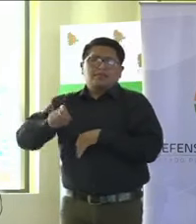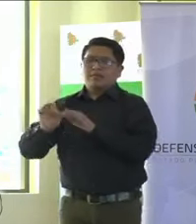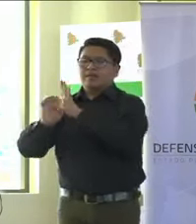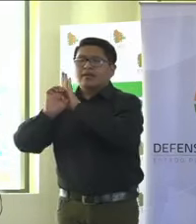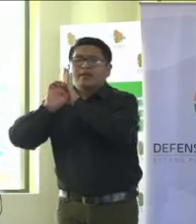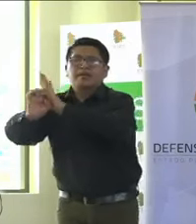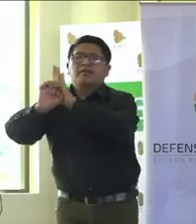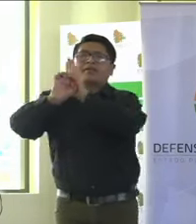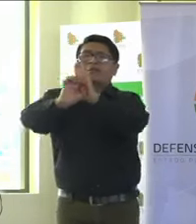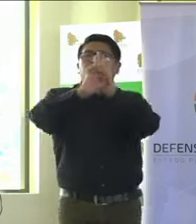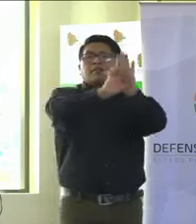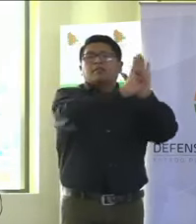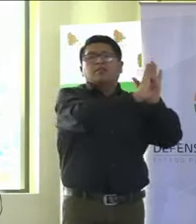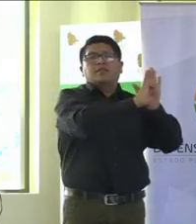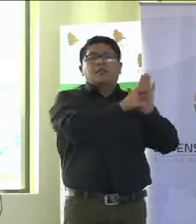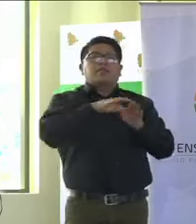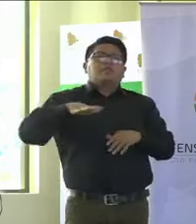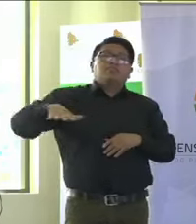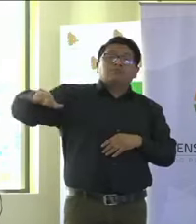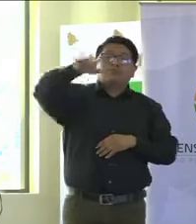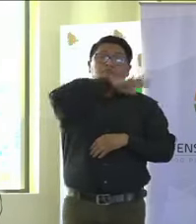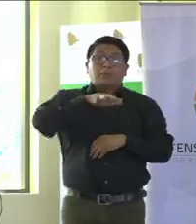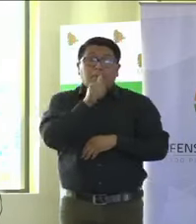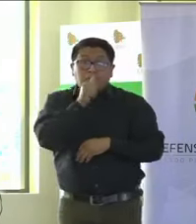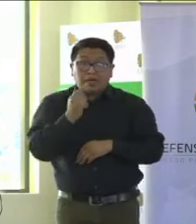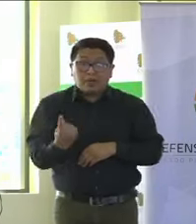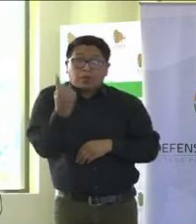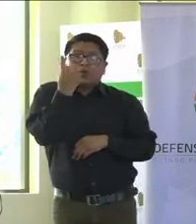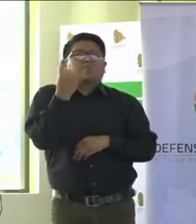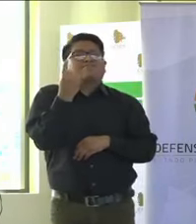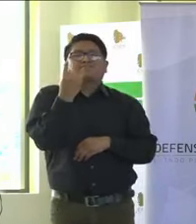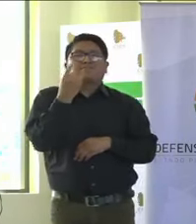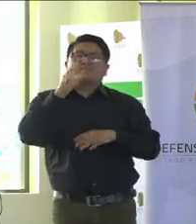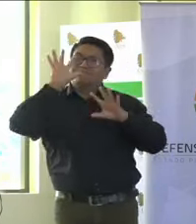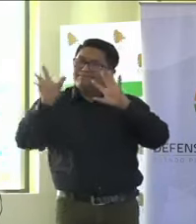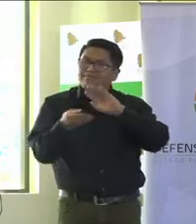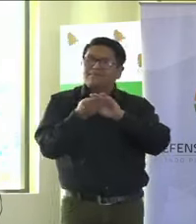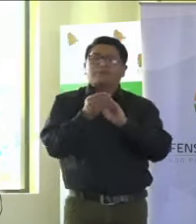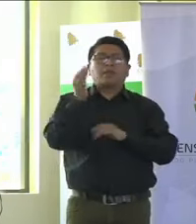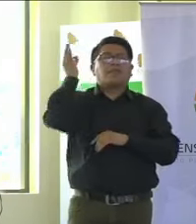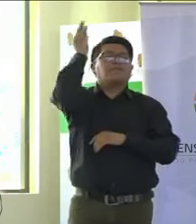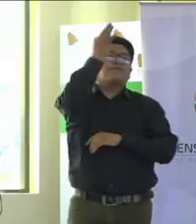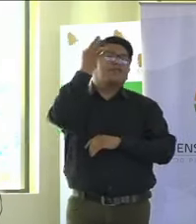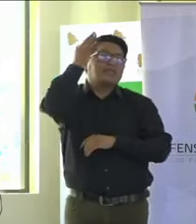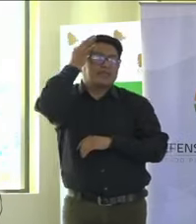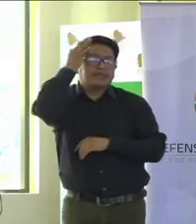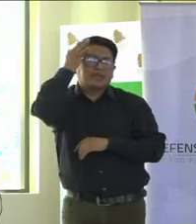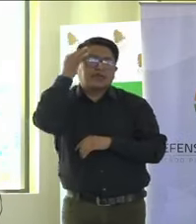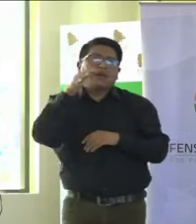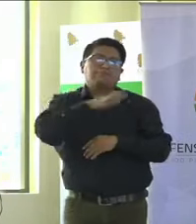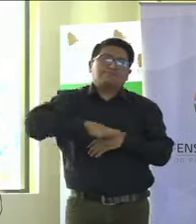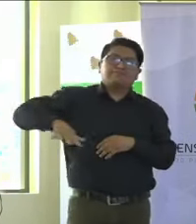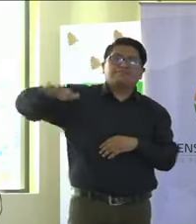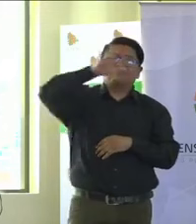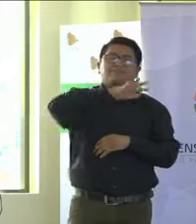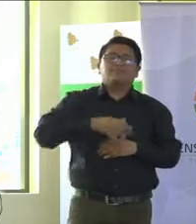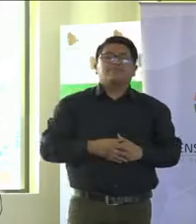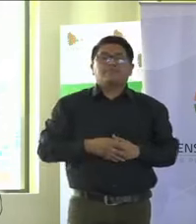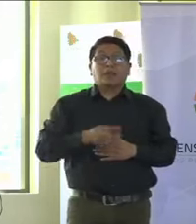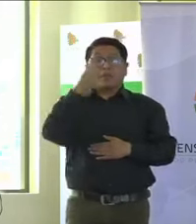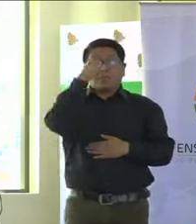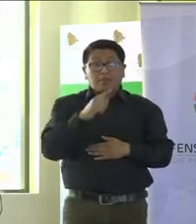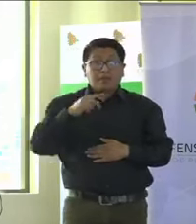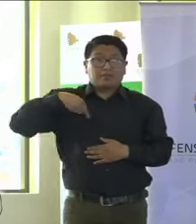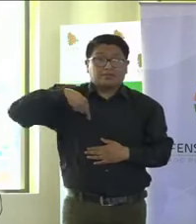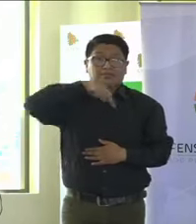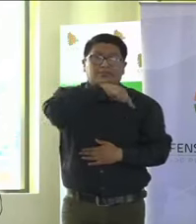los subsistemas, no solamente privados, sino público y de seguridad social. Para nosotros, cada momento